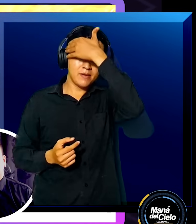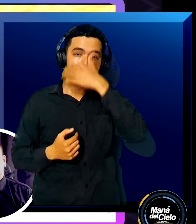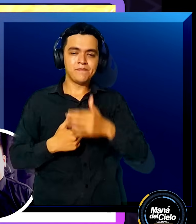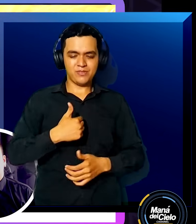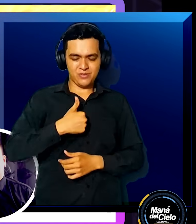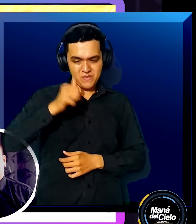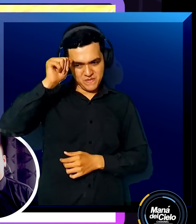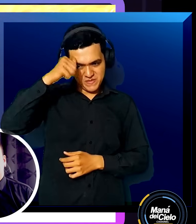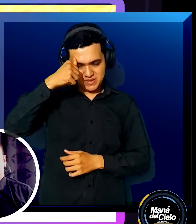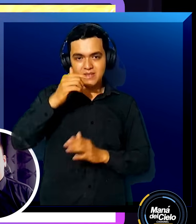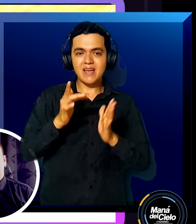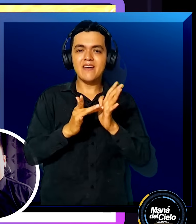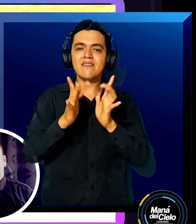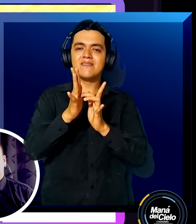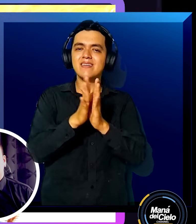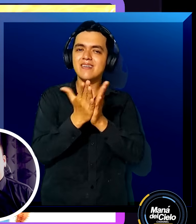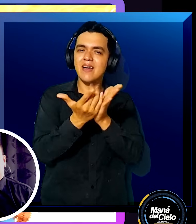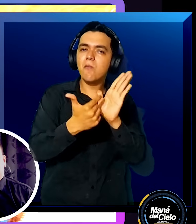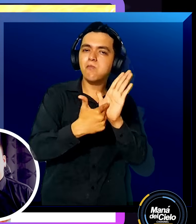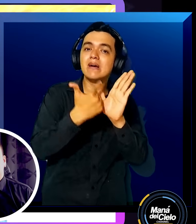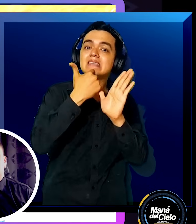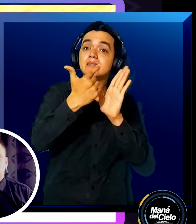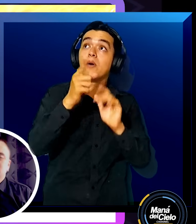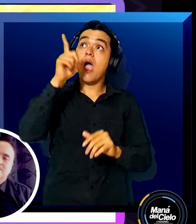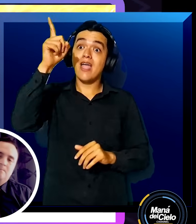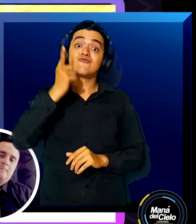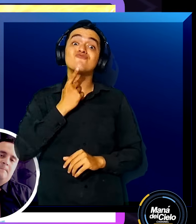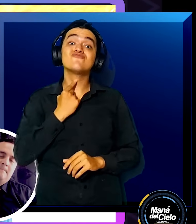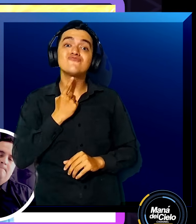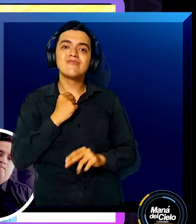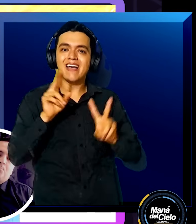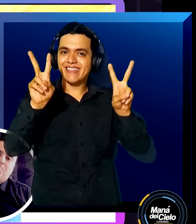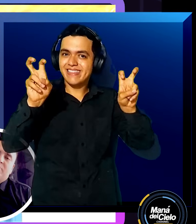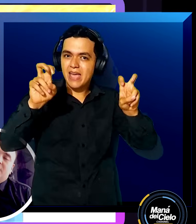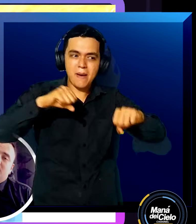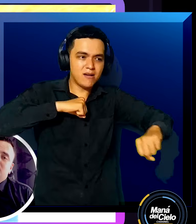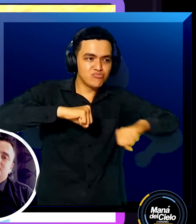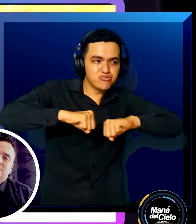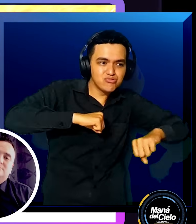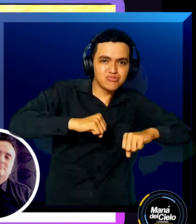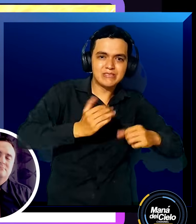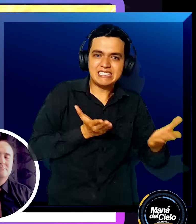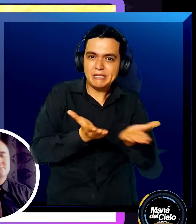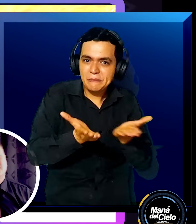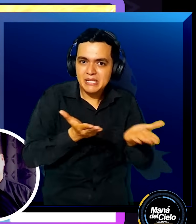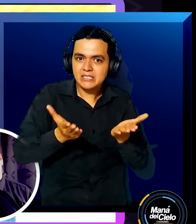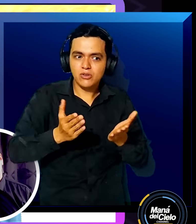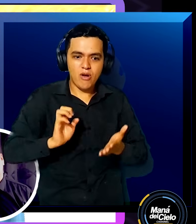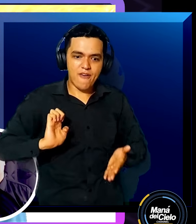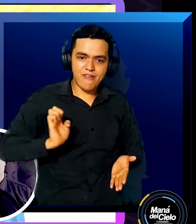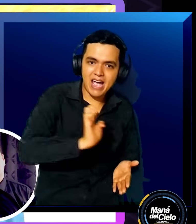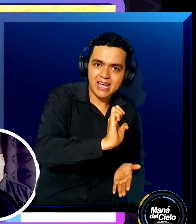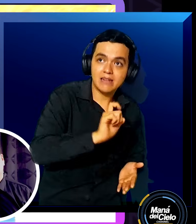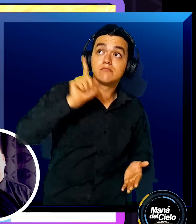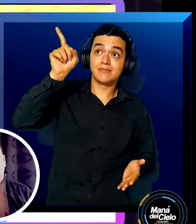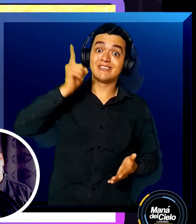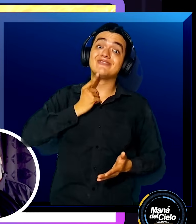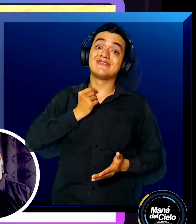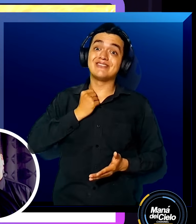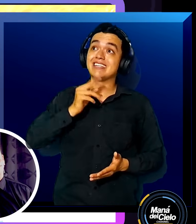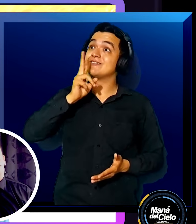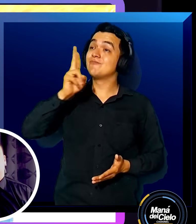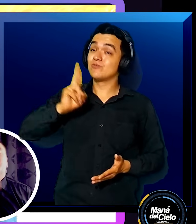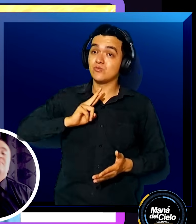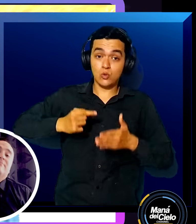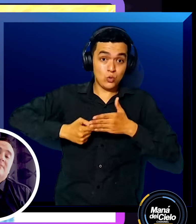así. Mi esposo fueron a visitarla, invadida de cáncer. Una familia muy bien. Ah, el esposo, creo, de universidad, profesor de universidad.